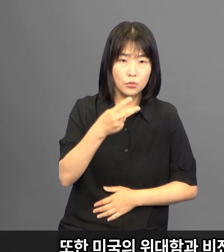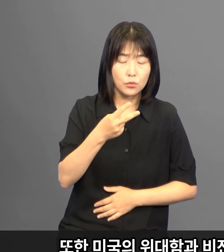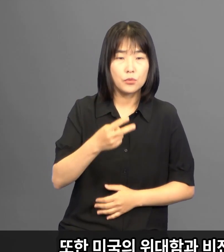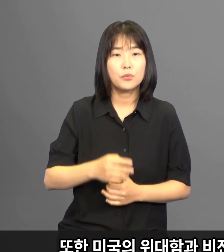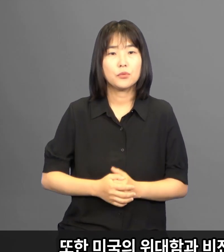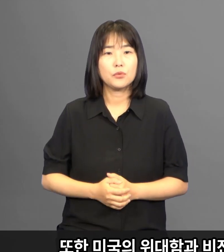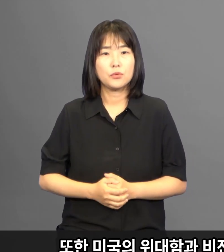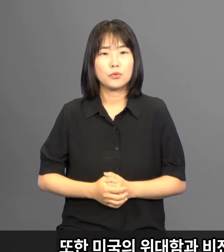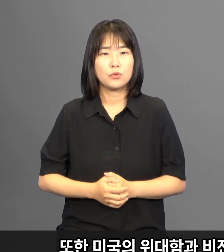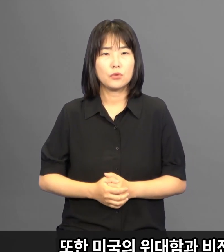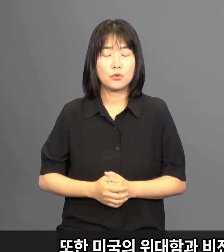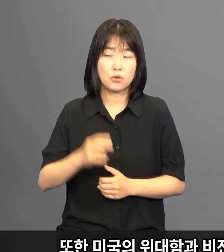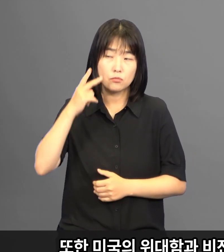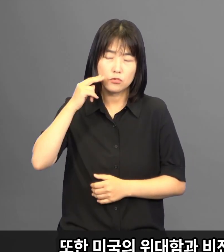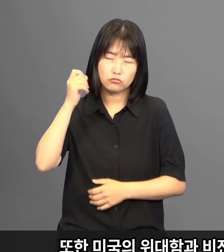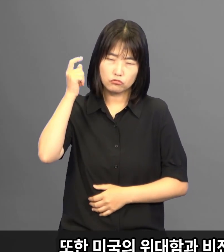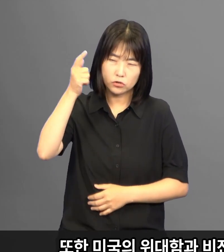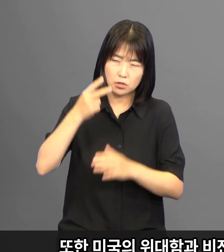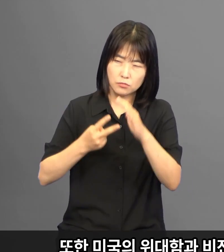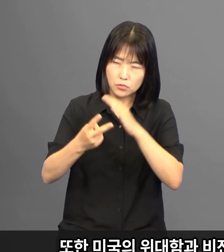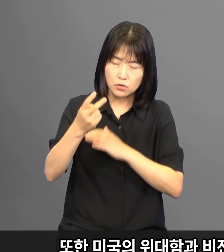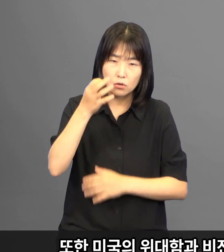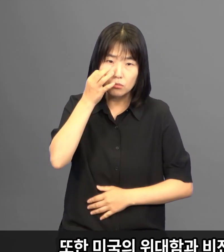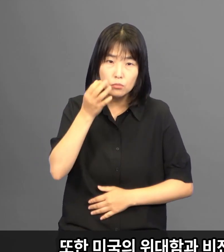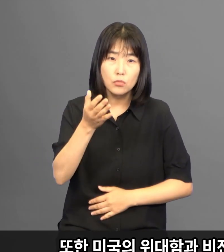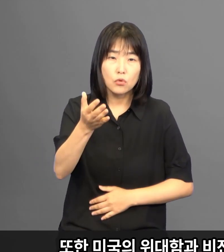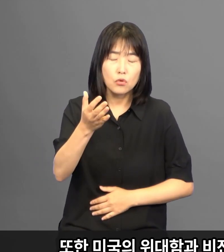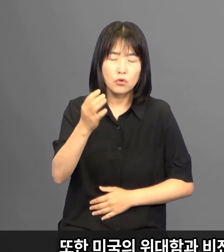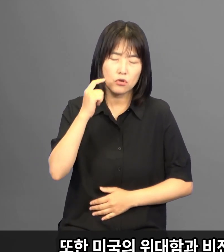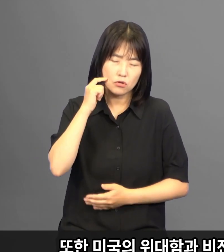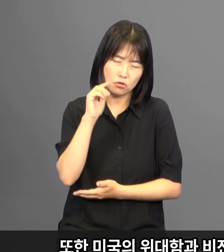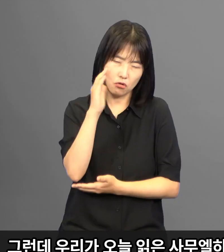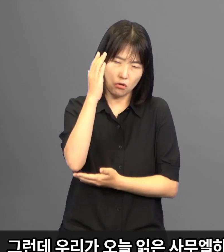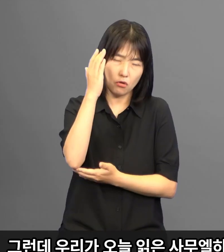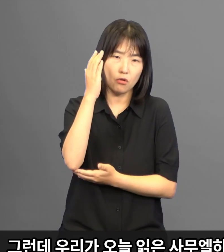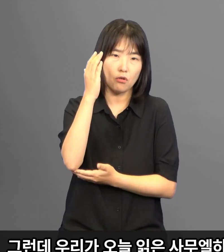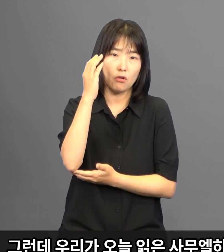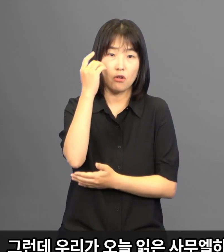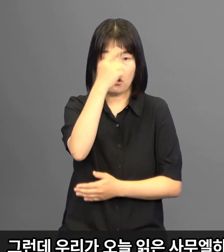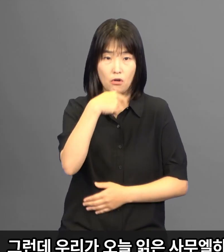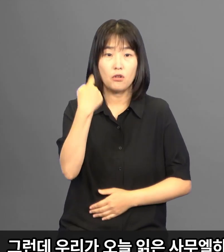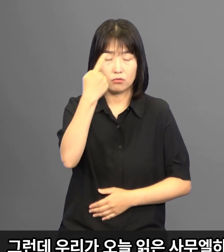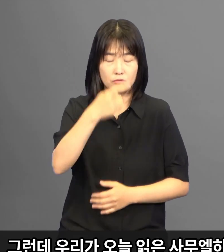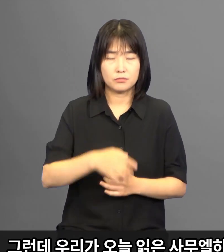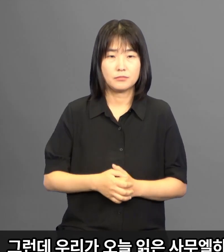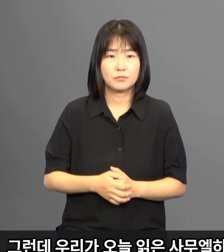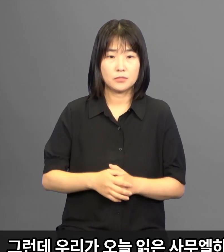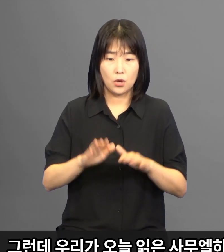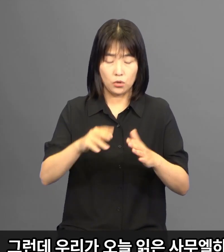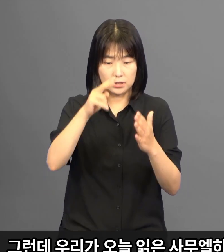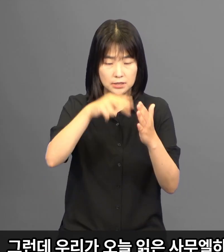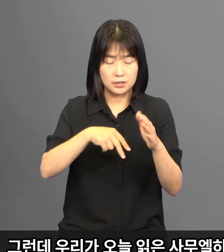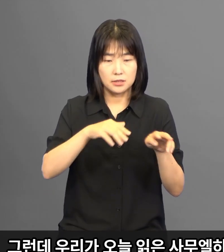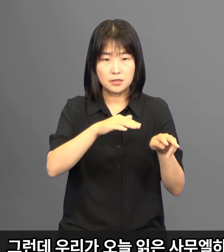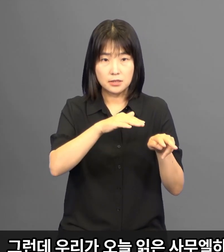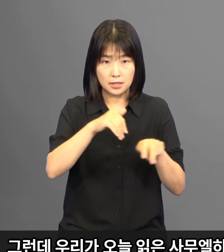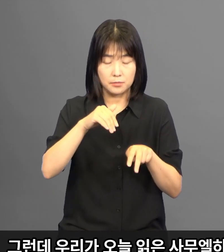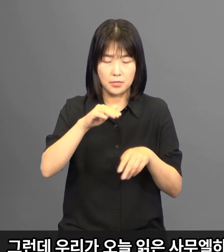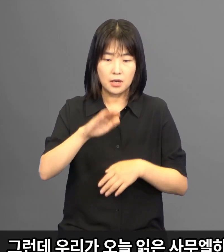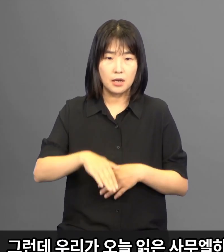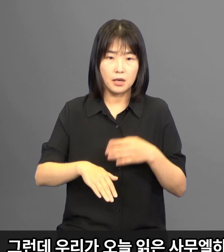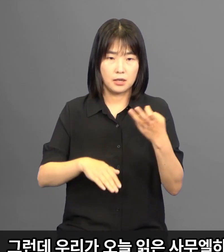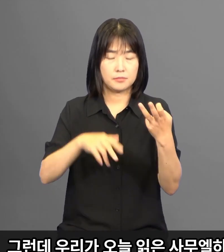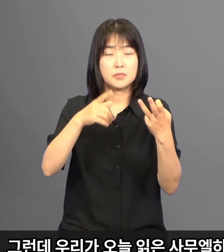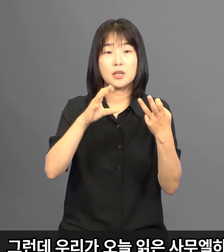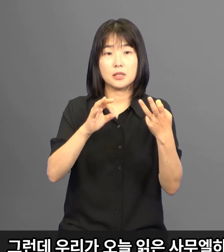미국의 위대함과 또한 비전을 보여주는 영광의 얼굴들이죠. 자, 그런데 우리가 오늘 읽은 사무엘하 13장에도